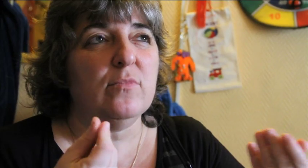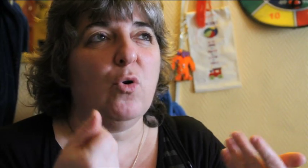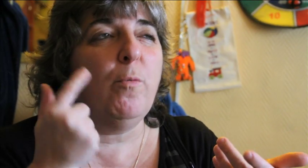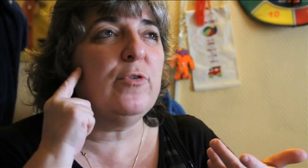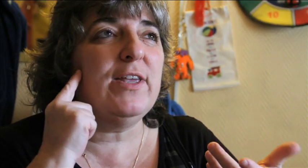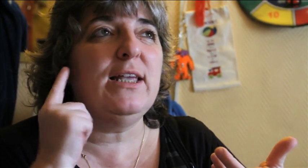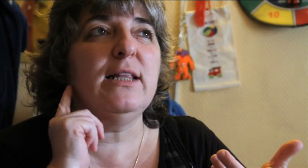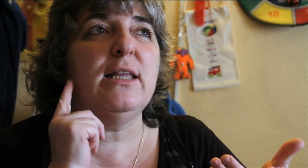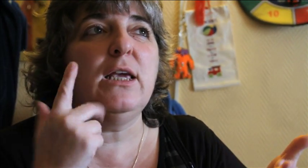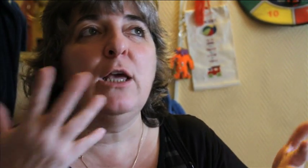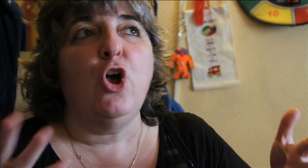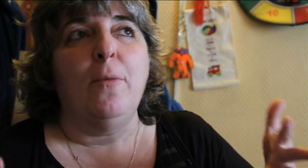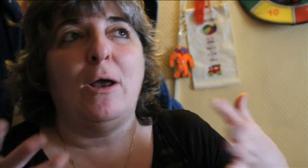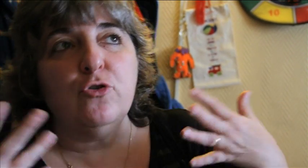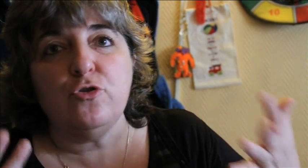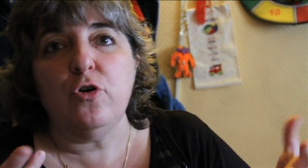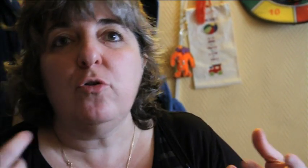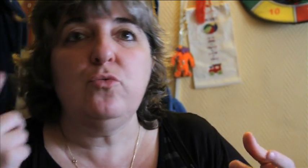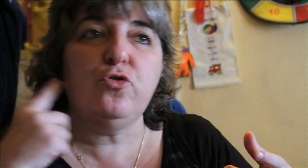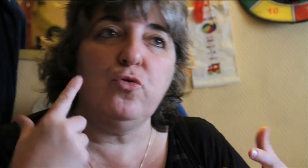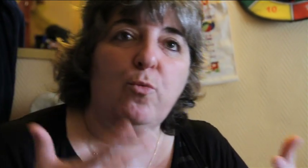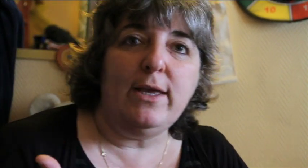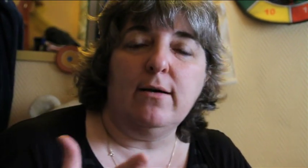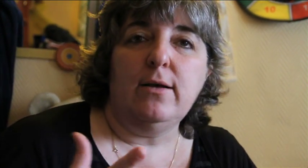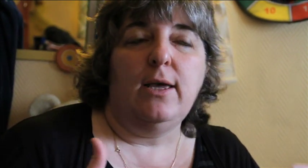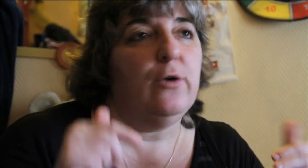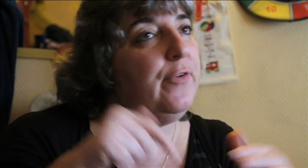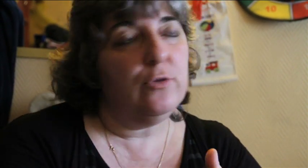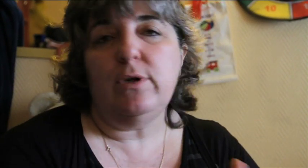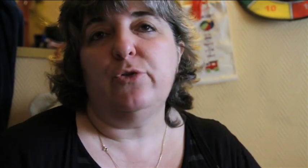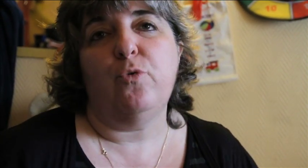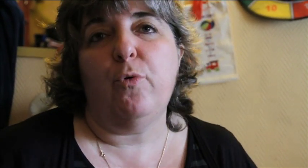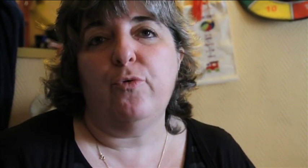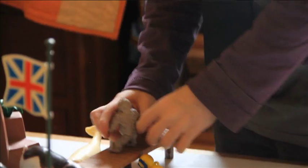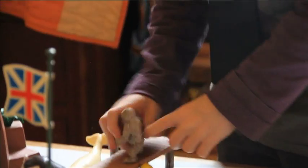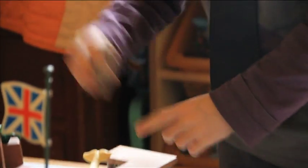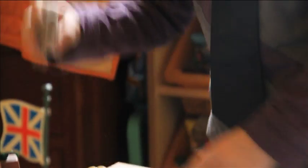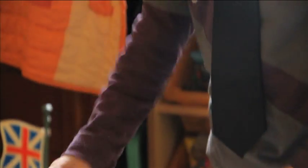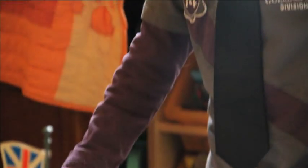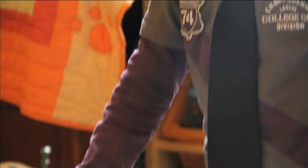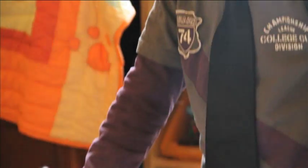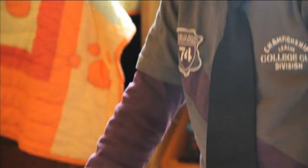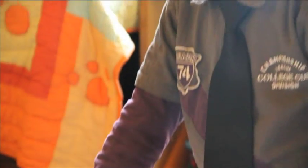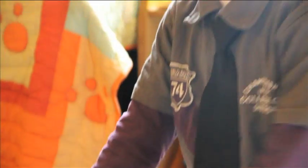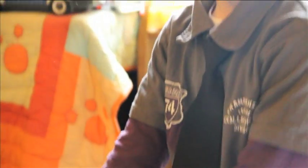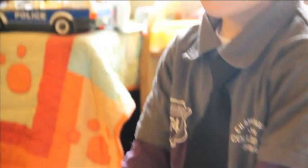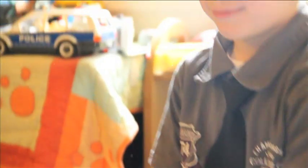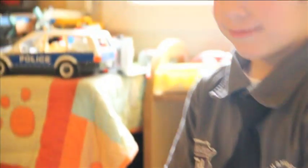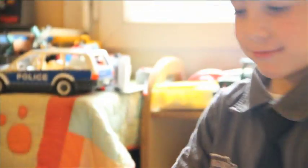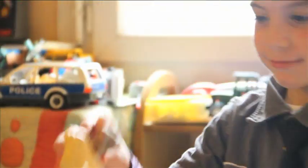On pensait qu'il était malentendant ou sourd moyen. Et en fait, non, il est sourd profond. Pour moi, c'était violent. La